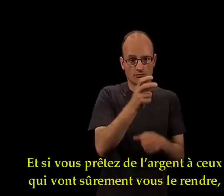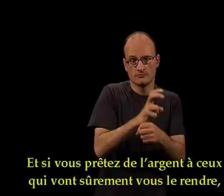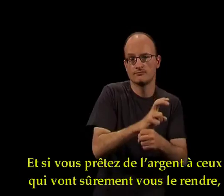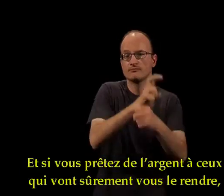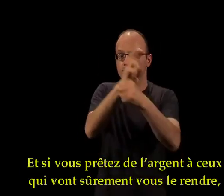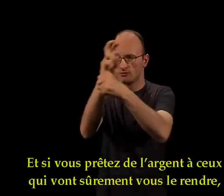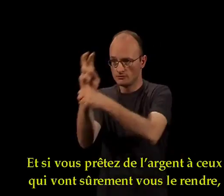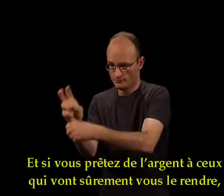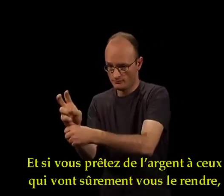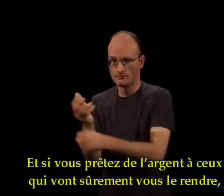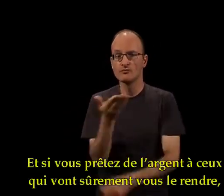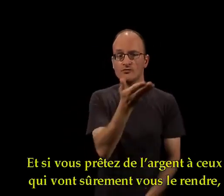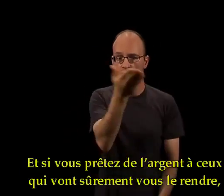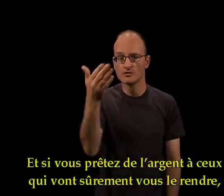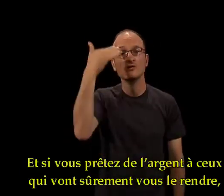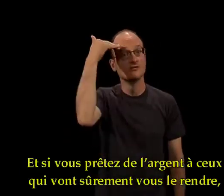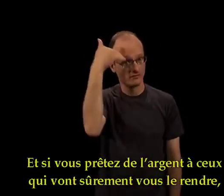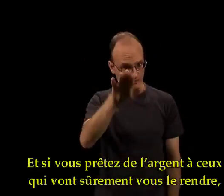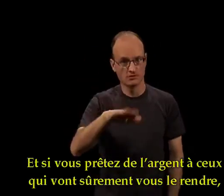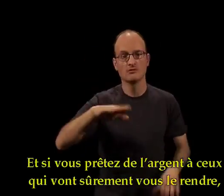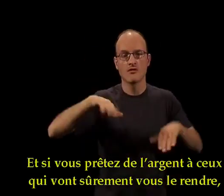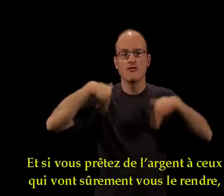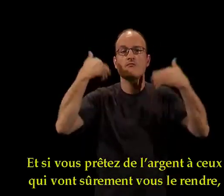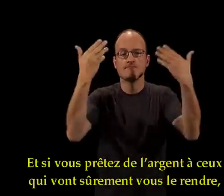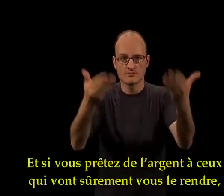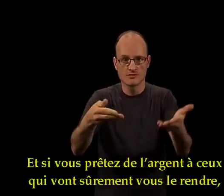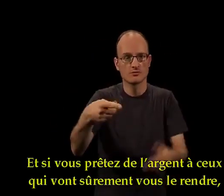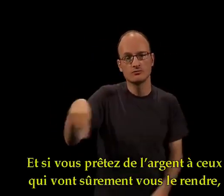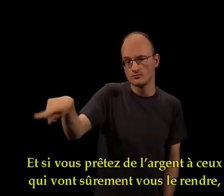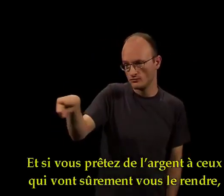Et si vous prêtez de l'argent à ceux qui vont sûrement vous le rendre,